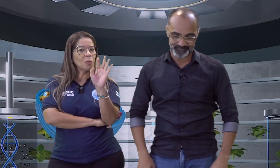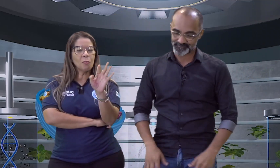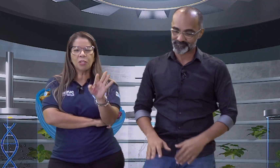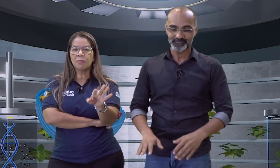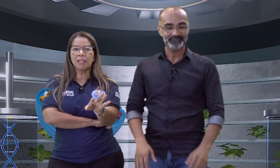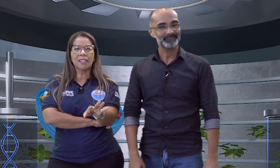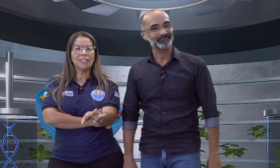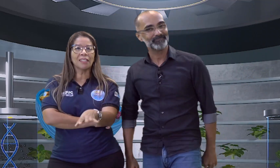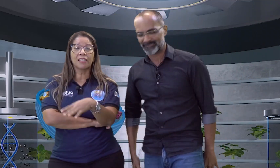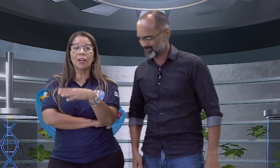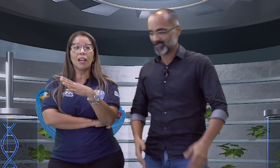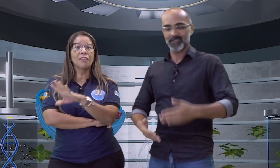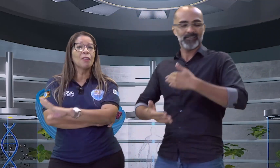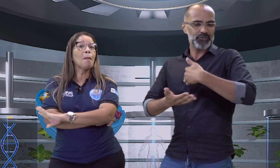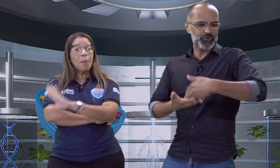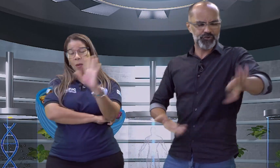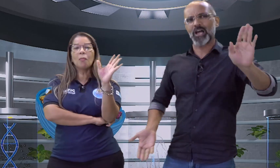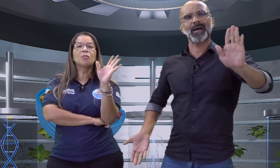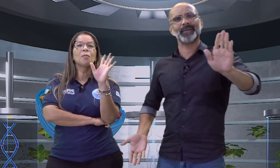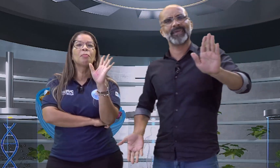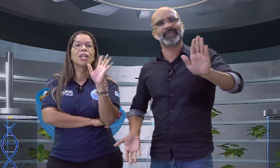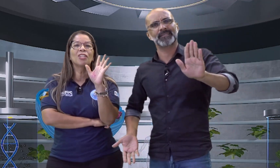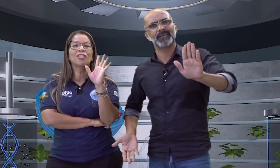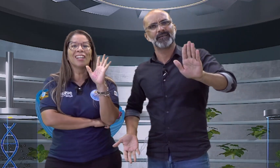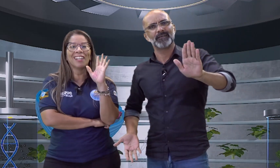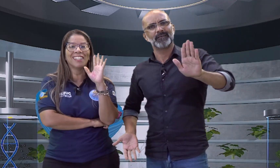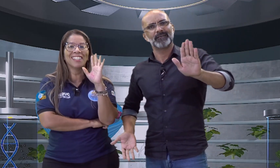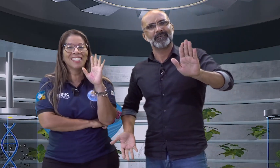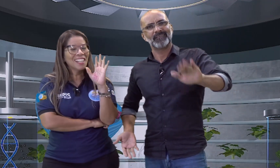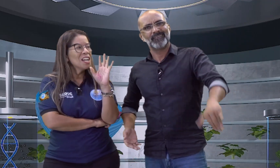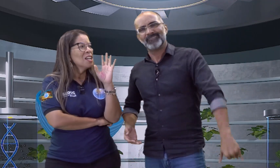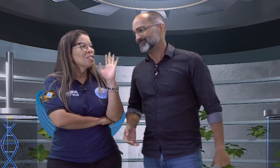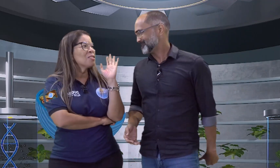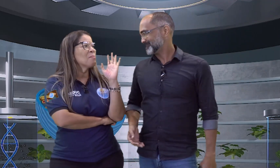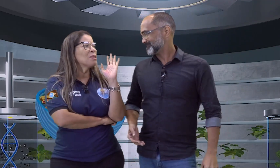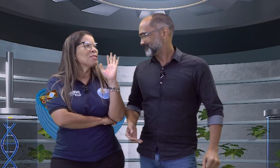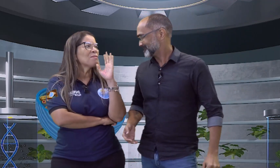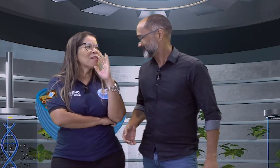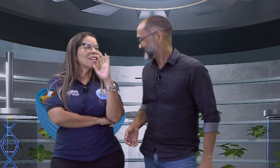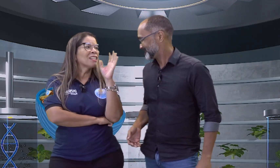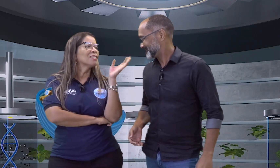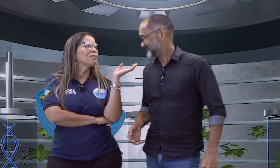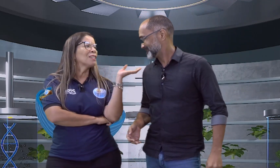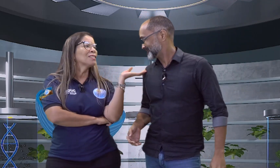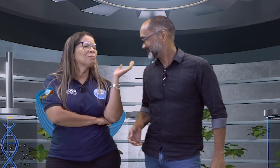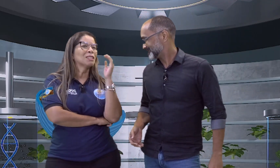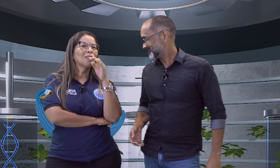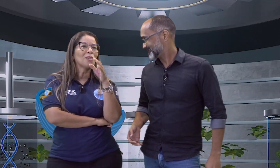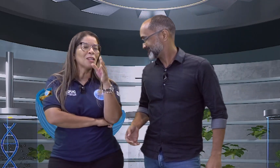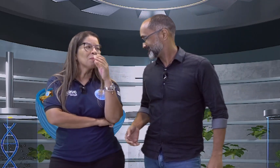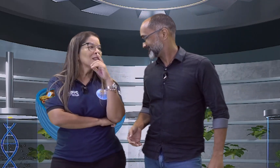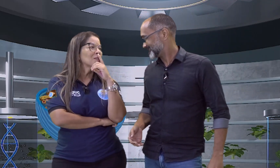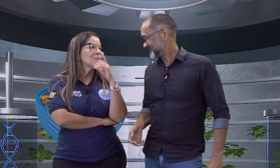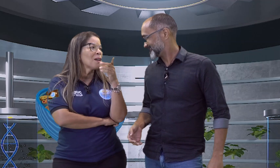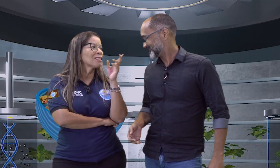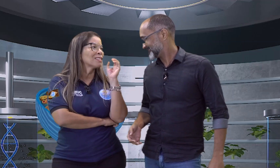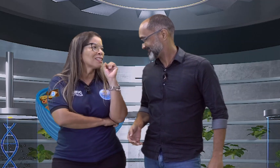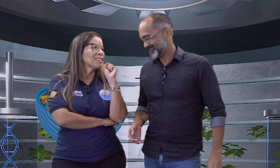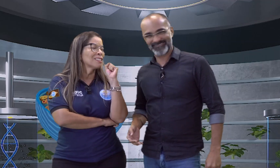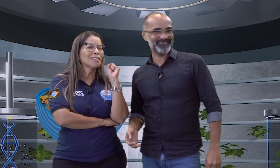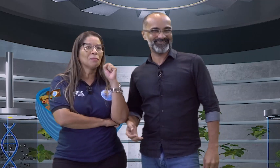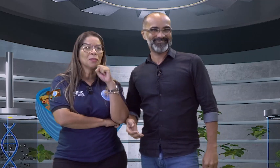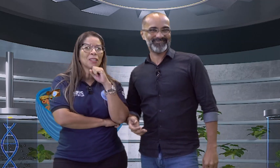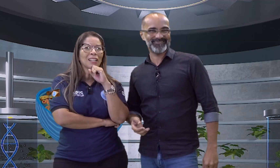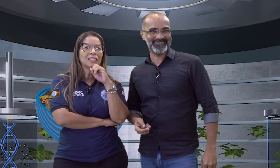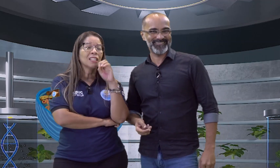só objetivo, tá. Tem, aí vem o só de brinde. De brinde vem. A gente fala de brinde agora, eu lembrei da última aula que a gente